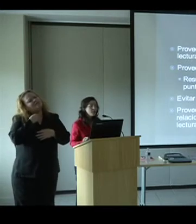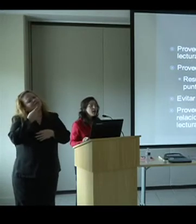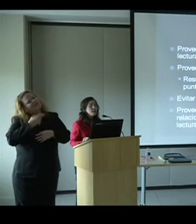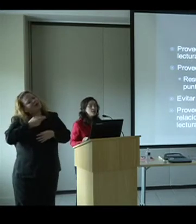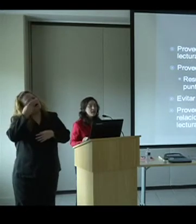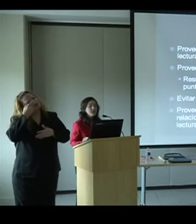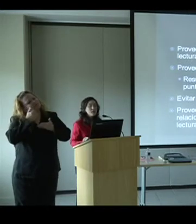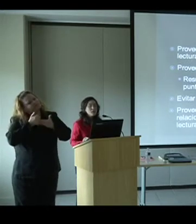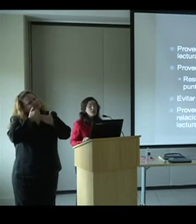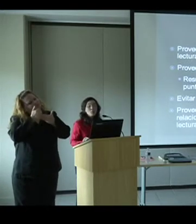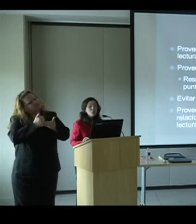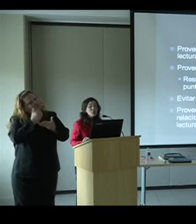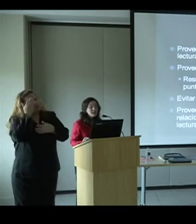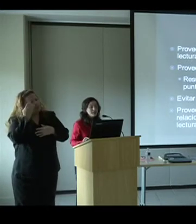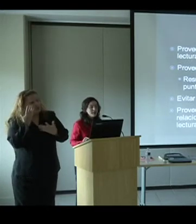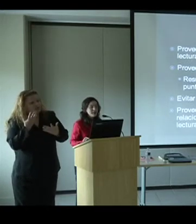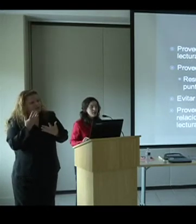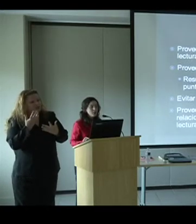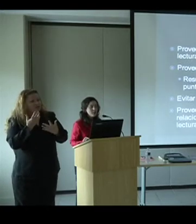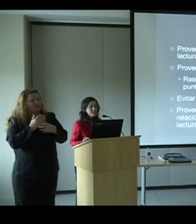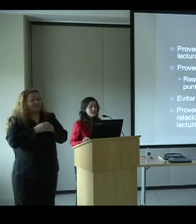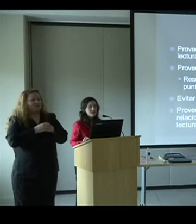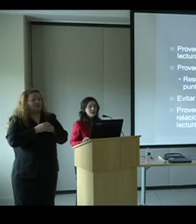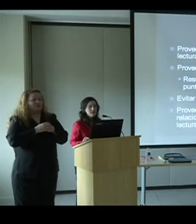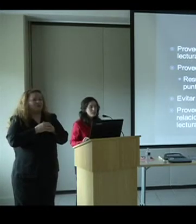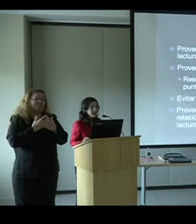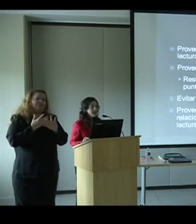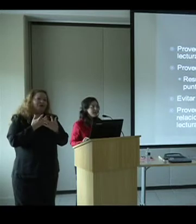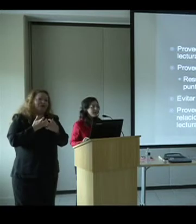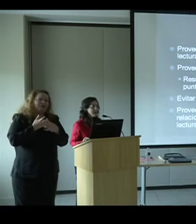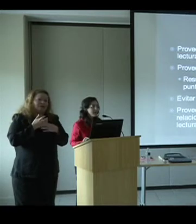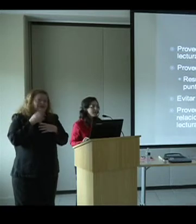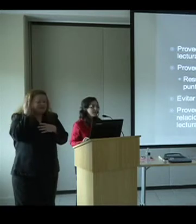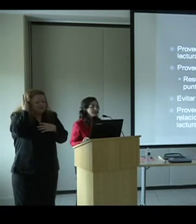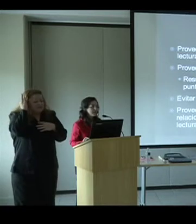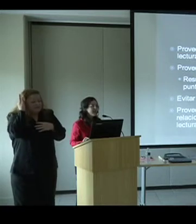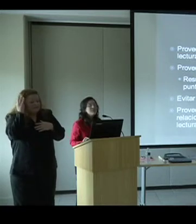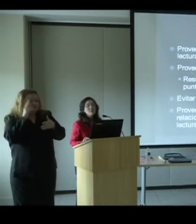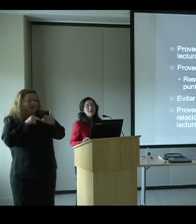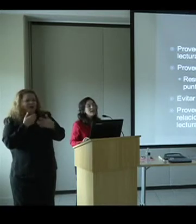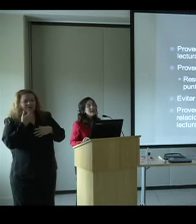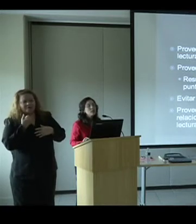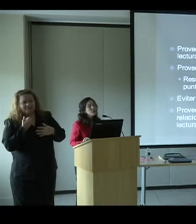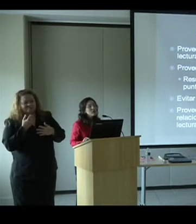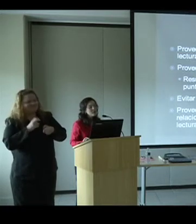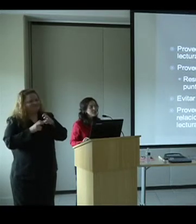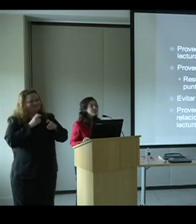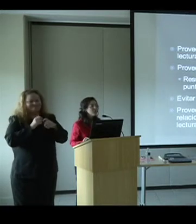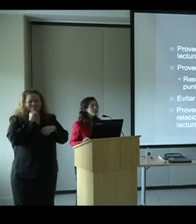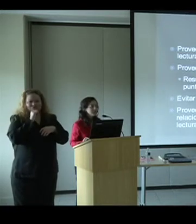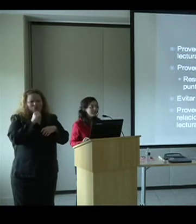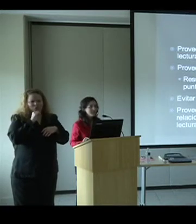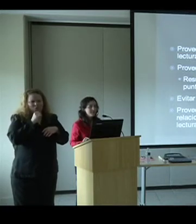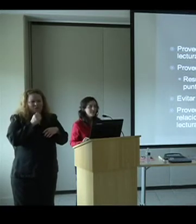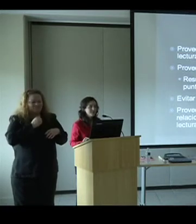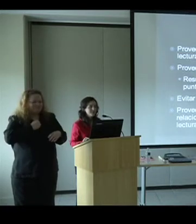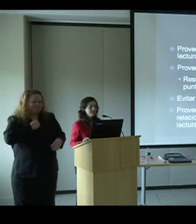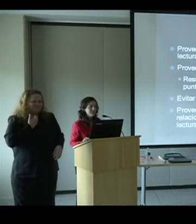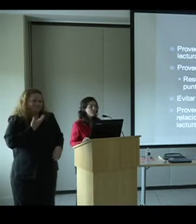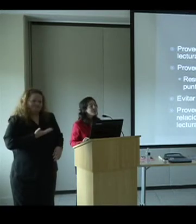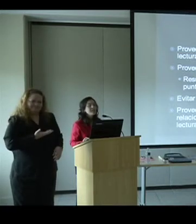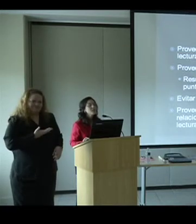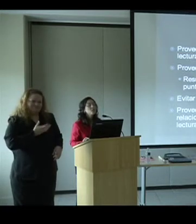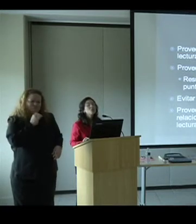lo va a ayudar porque como no quieren pasar la vergüenza van a leer mejor el problema es que no es una cuestión de voluntad